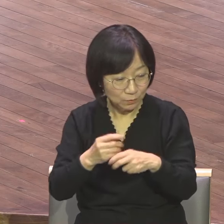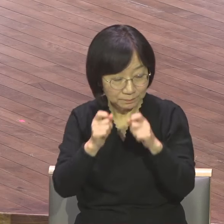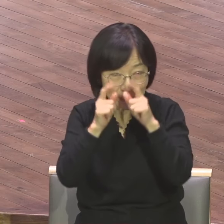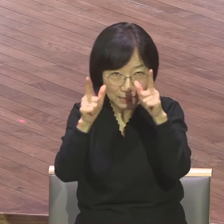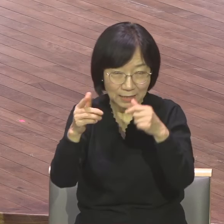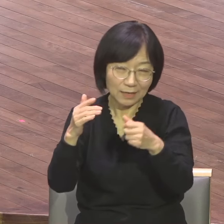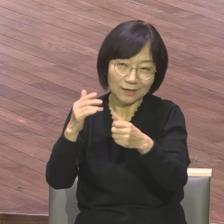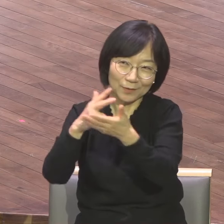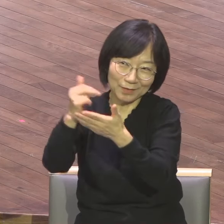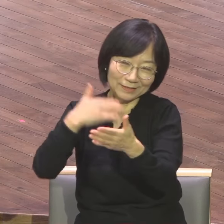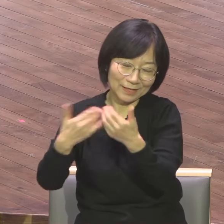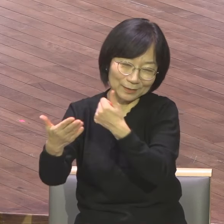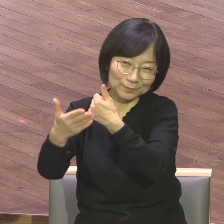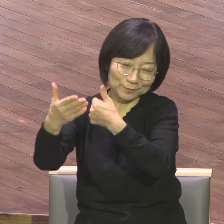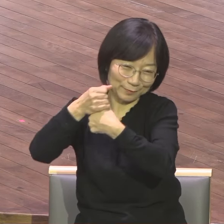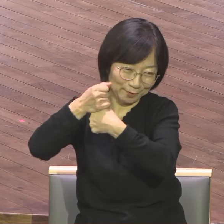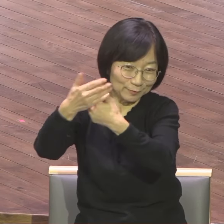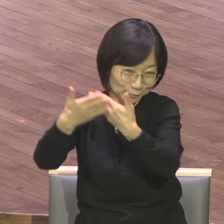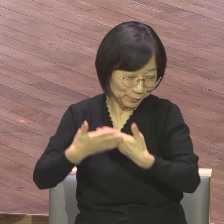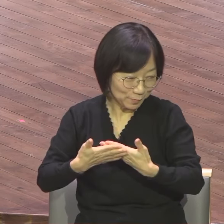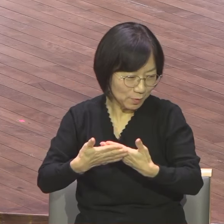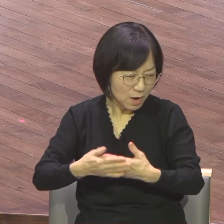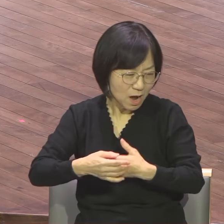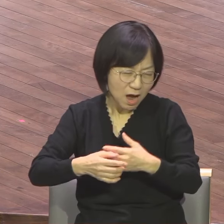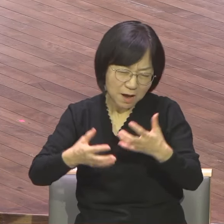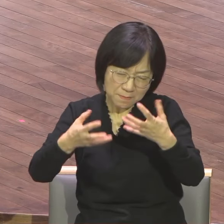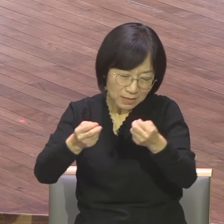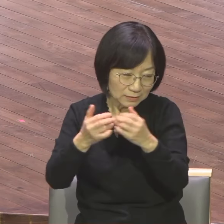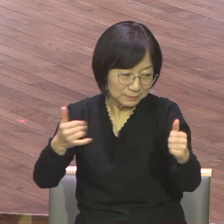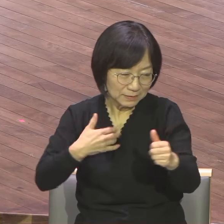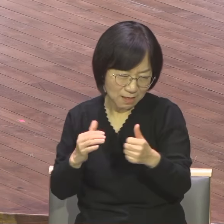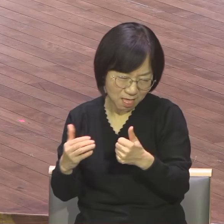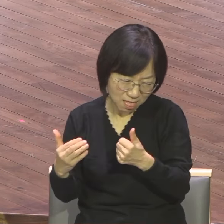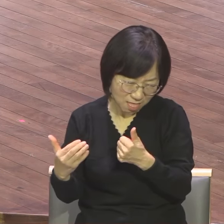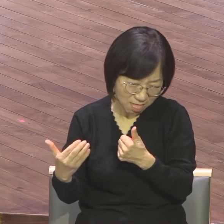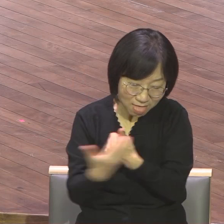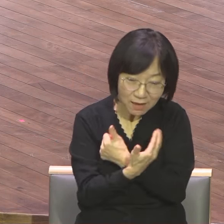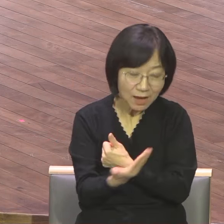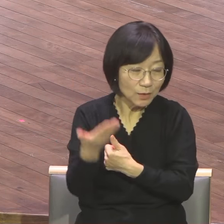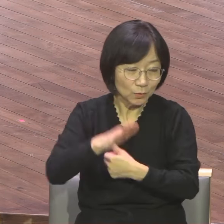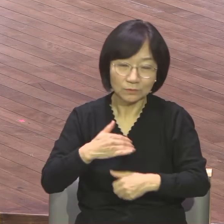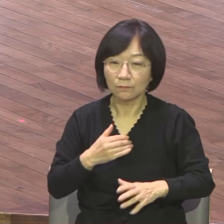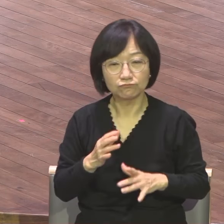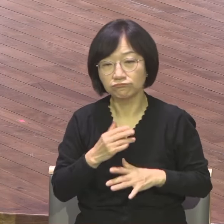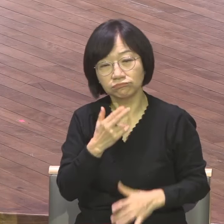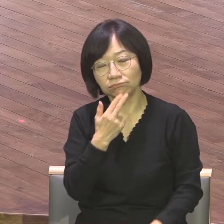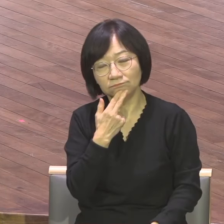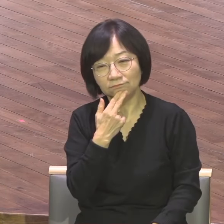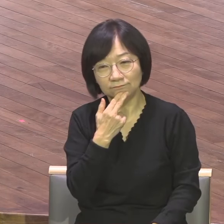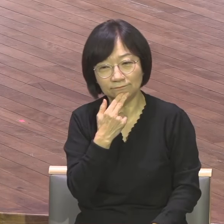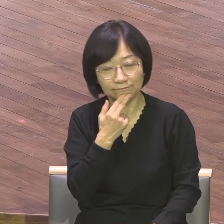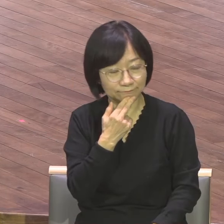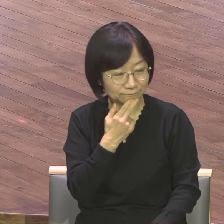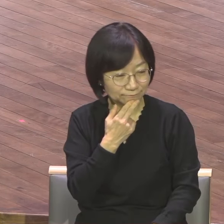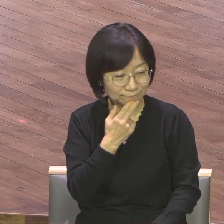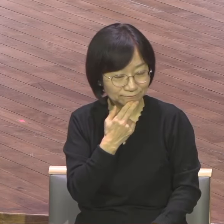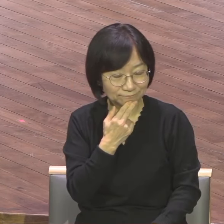붙드심이로다. 천만인이 나를 애워사 진친다 하여도 나는 두려워져 아니하리